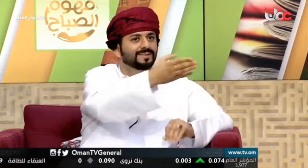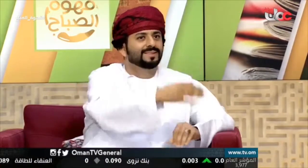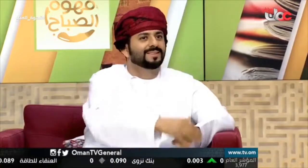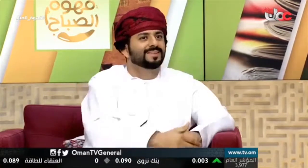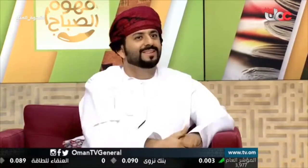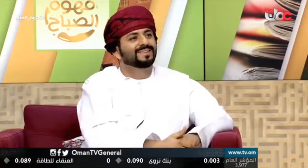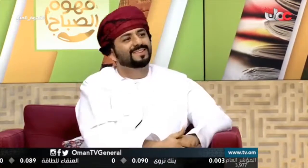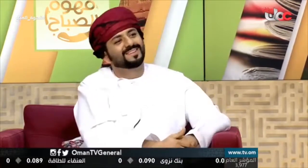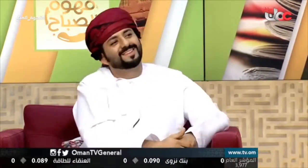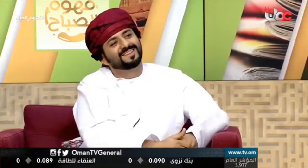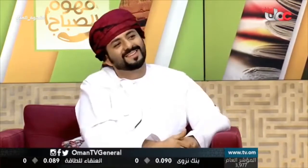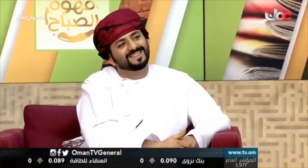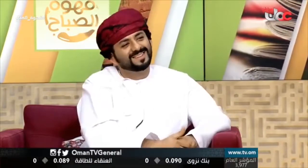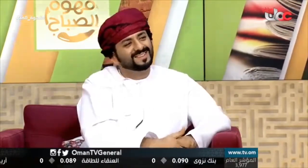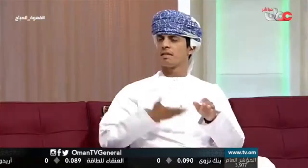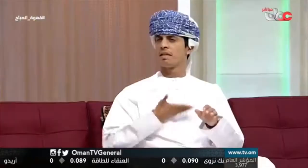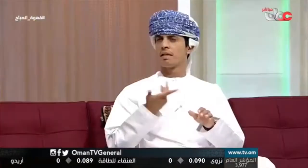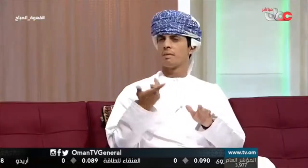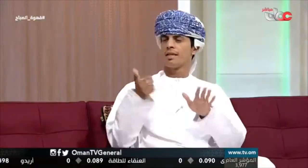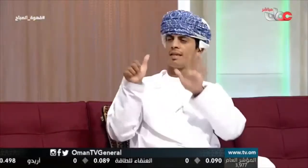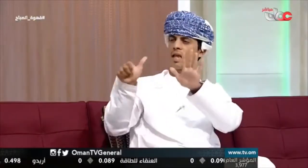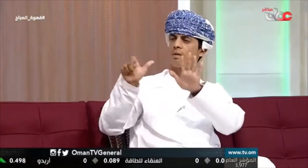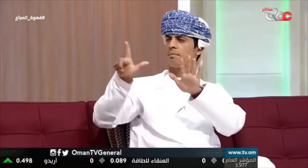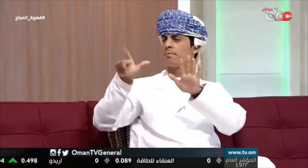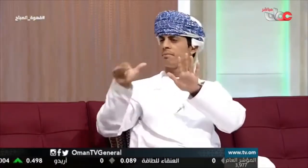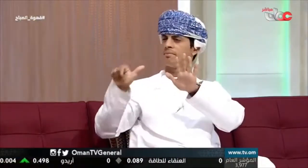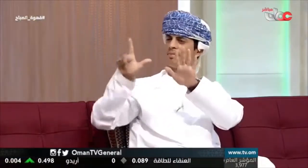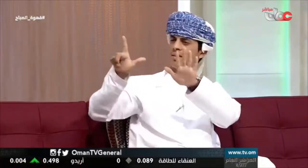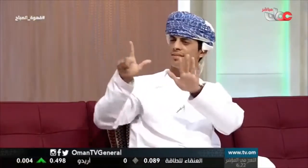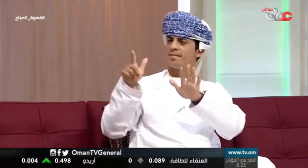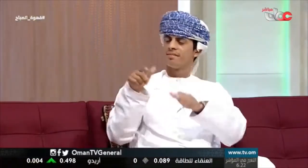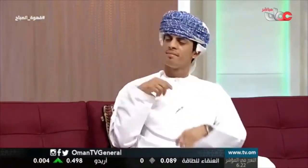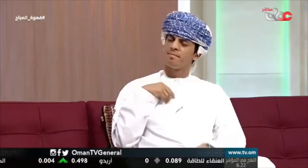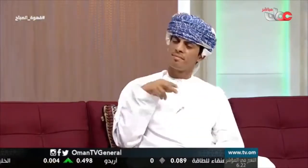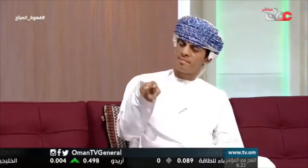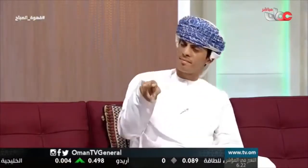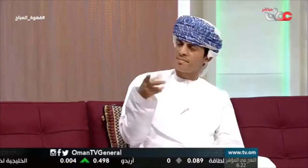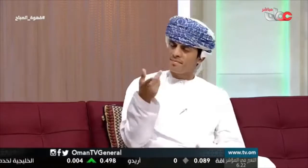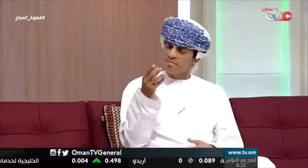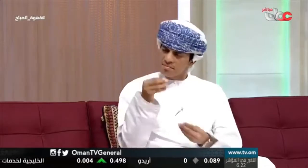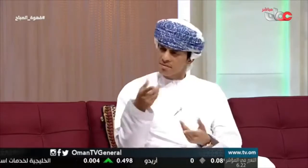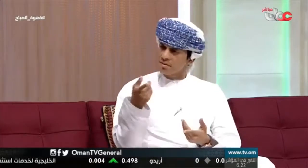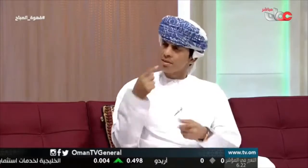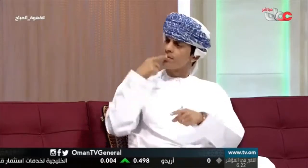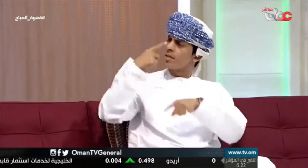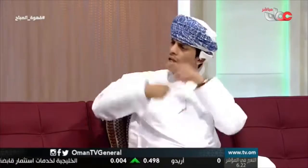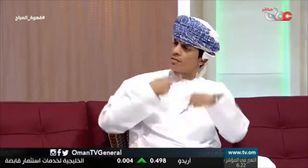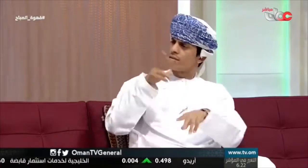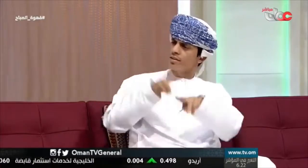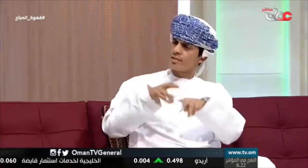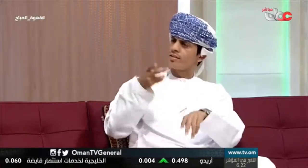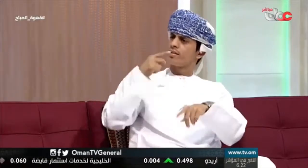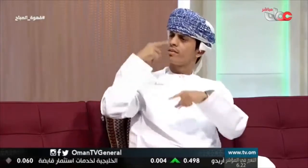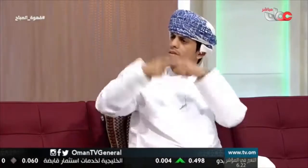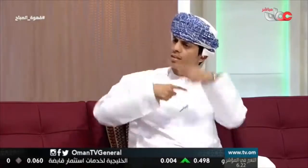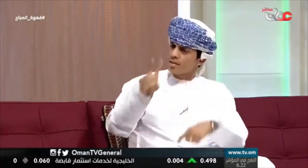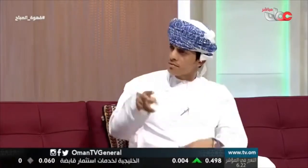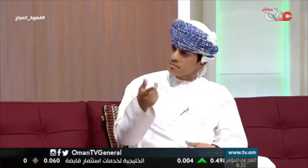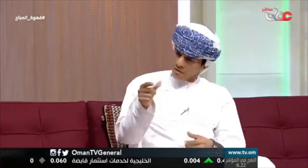تنوع أنواع العسل، تعرف أنواع العسل؟ طبعا عمري كان 6 سنوات أو 7 سنوات، كنت أشاهد أبي ووالدي